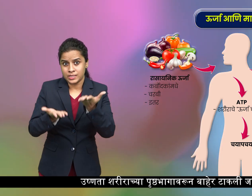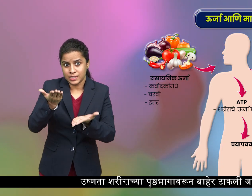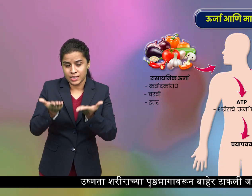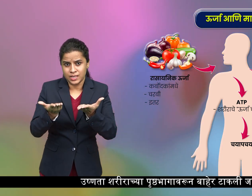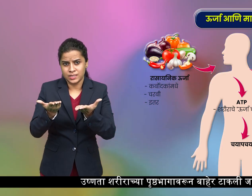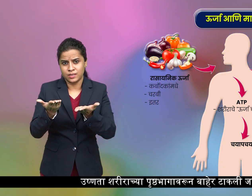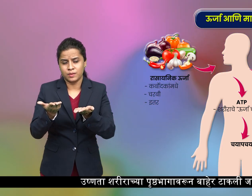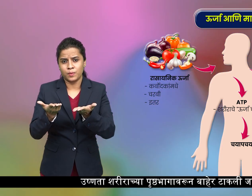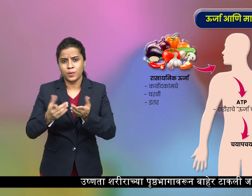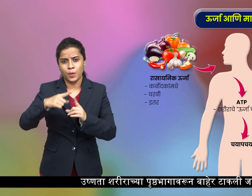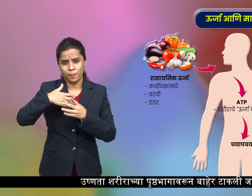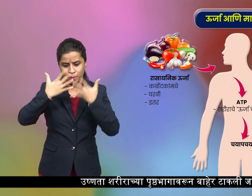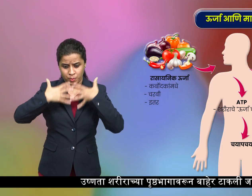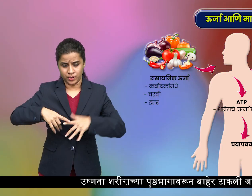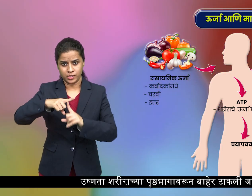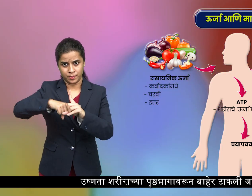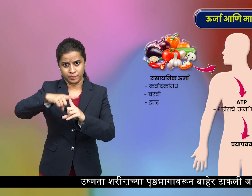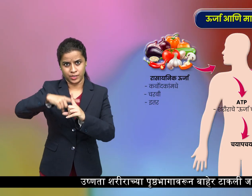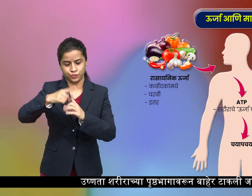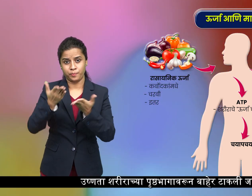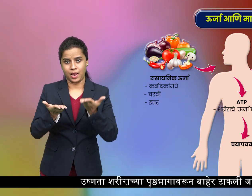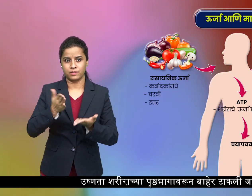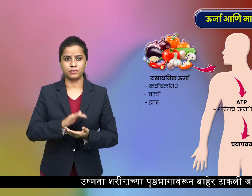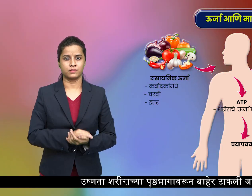उष्णता शरीराच्या पृष्ठभागावरून बाहेर टाकली जाते.